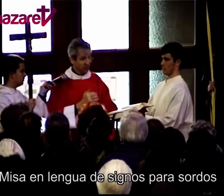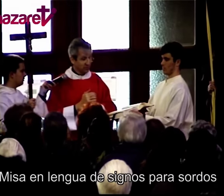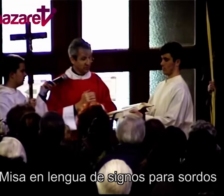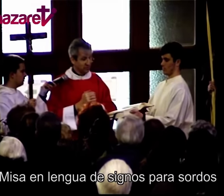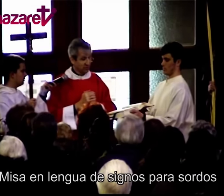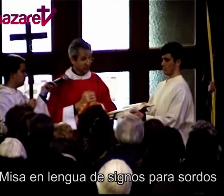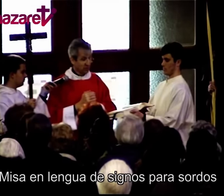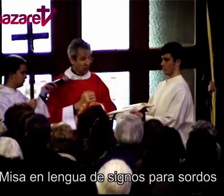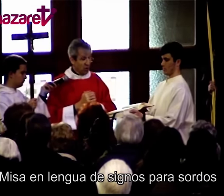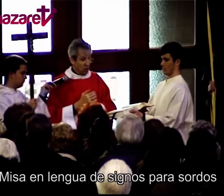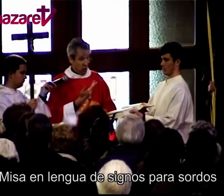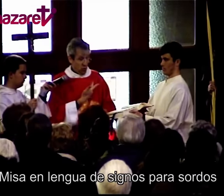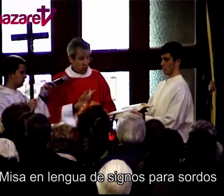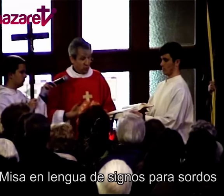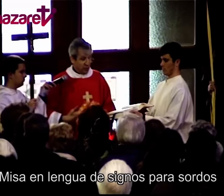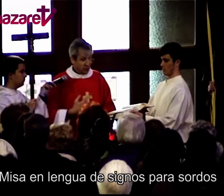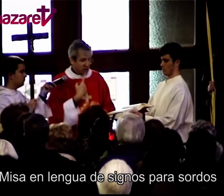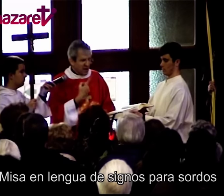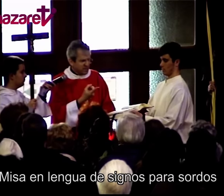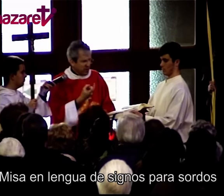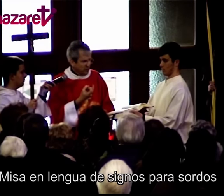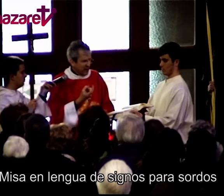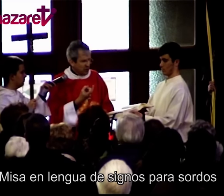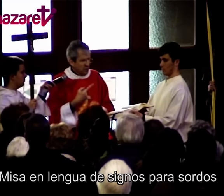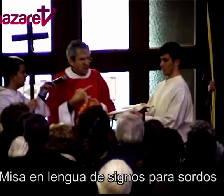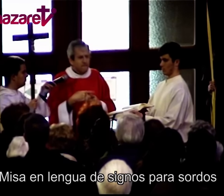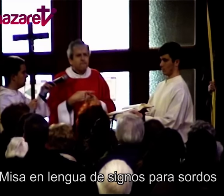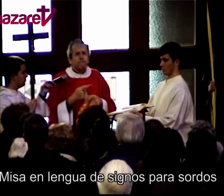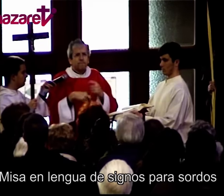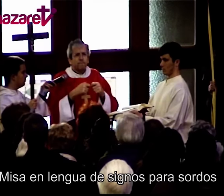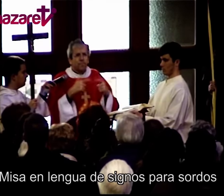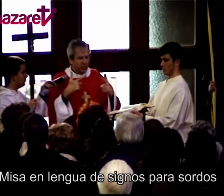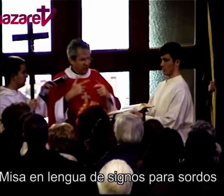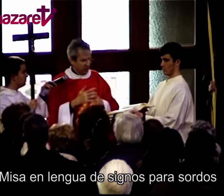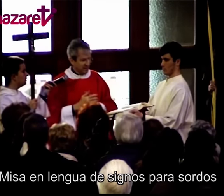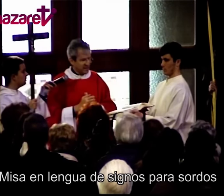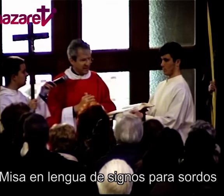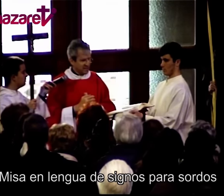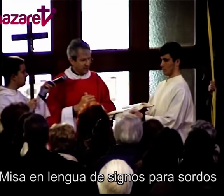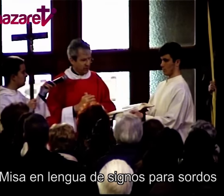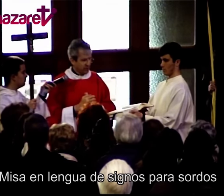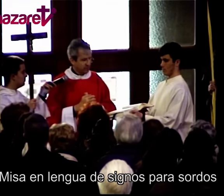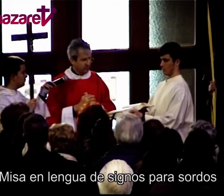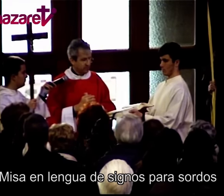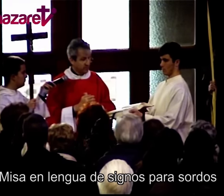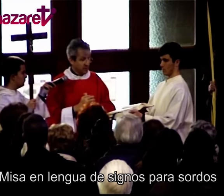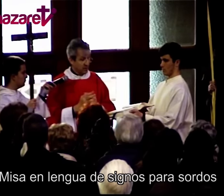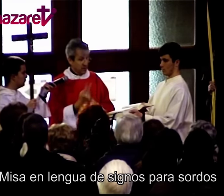al borrico, los dueños les preguntaron: «¿Por qué lo desatáis al